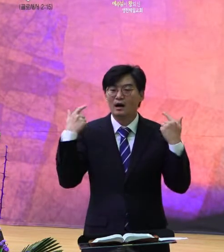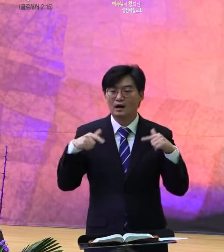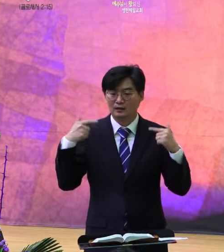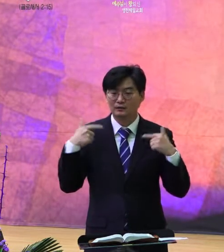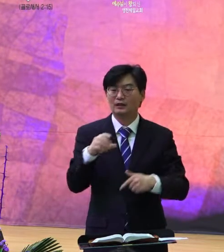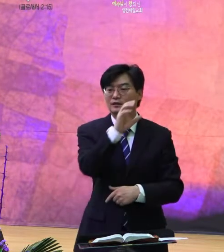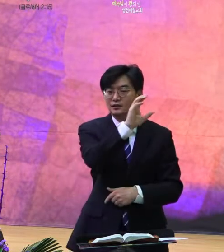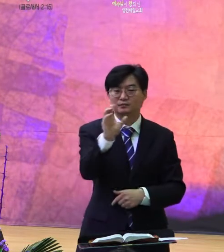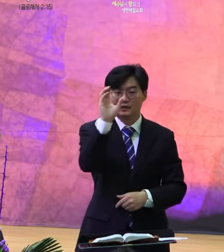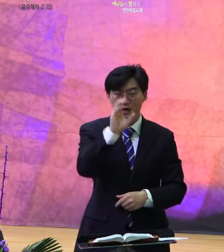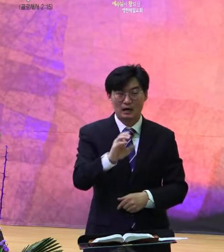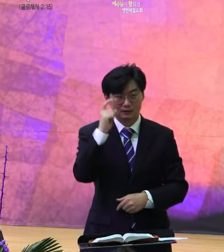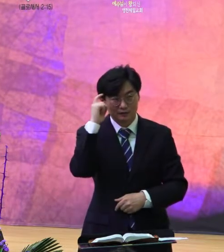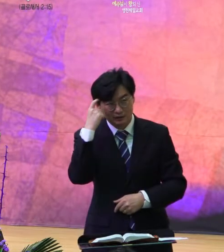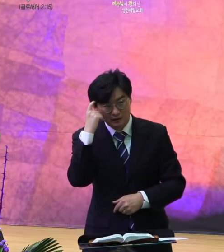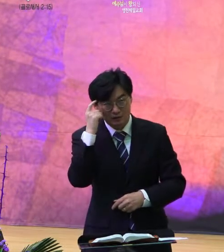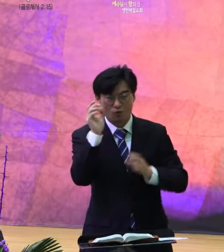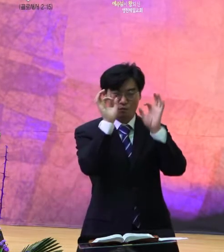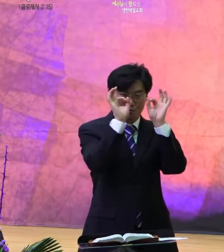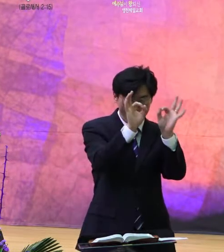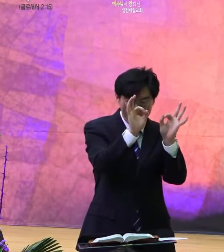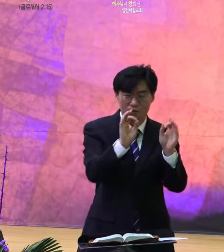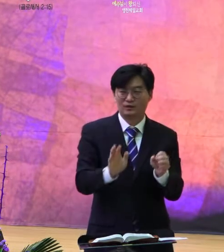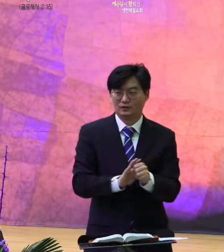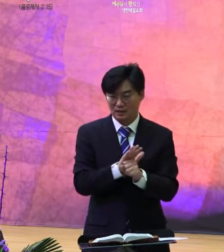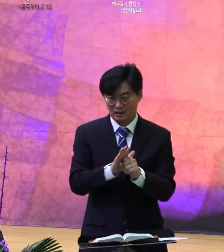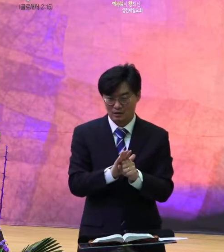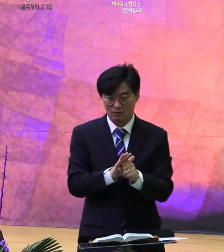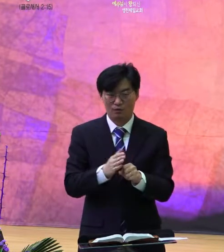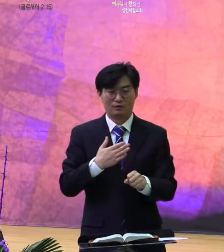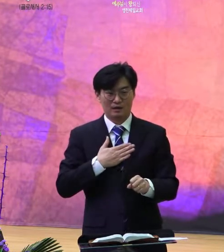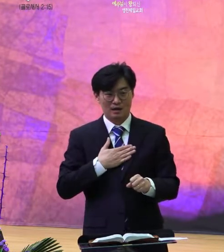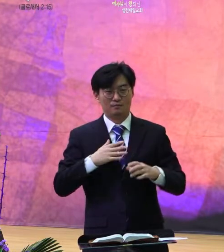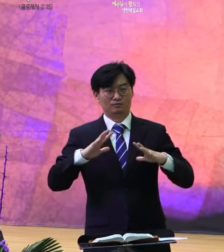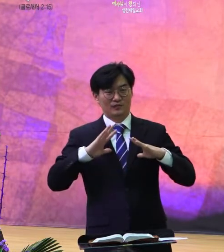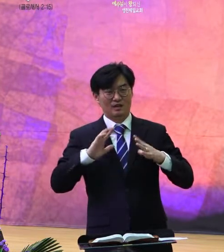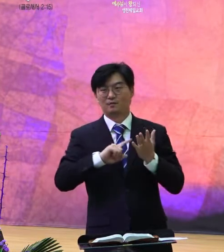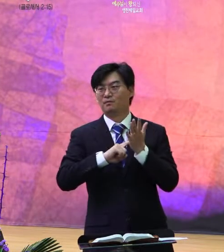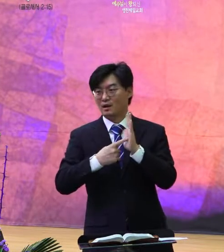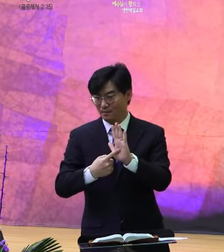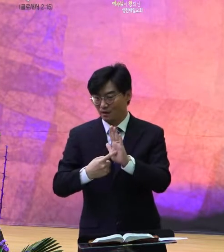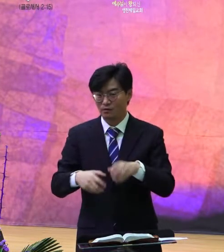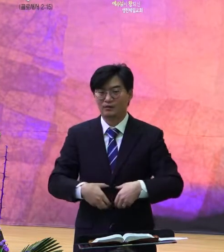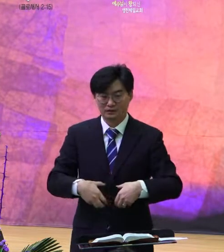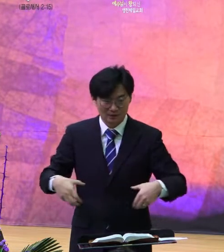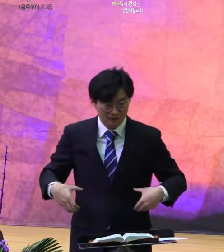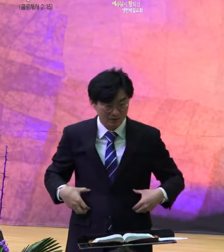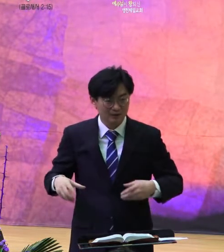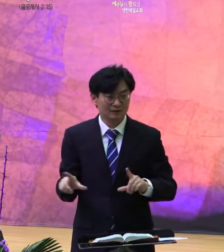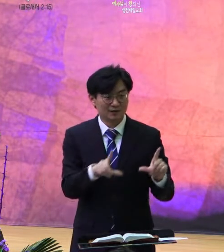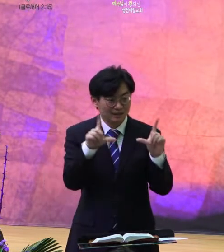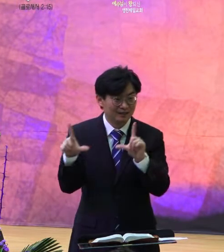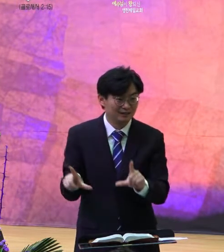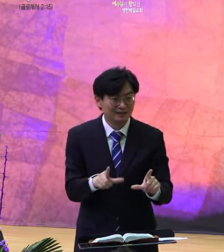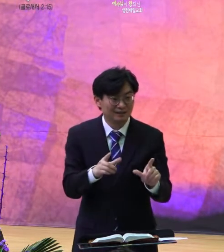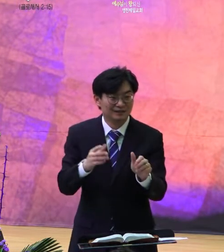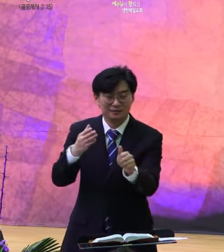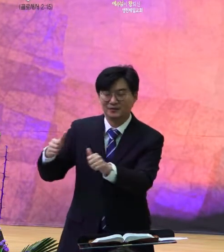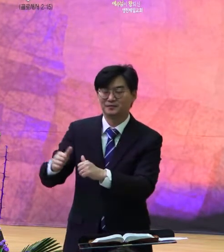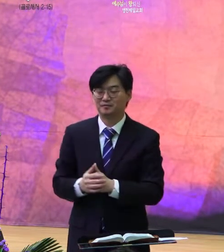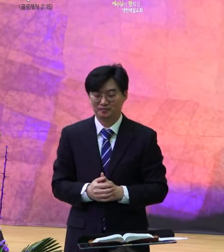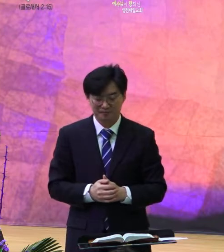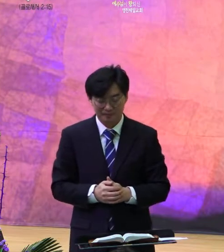품고 십자가를 사랑하고, 그래서 십자가를 자랑할 수 있는 여러분 되기를 바랍니다. 오늘 우리가